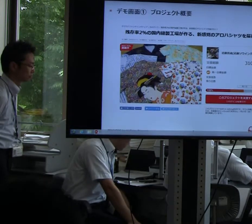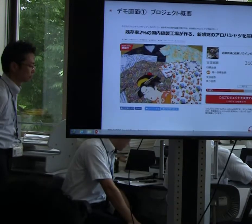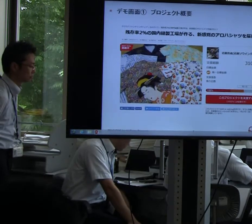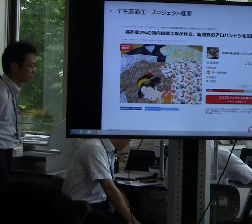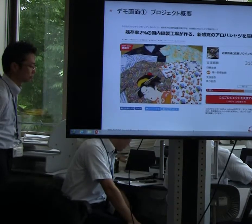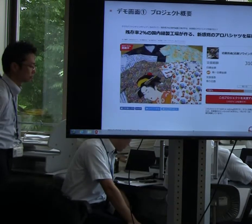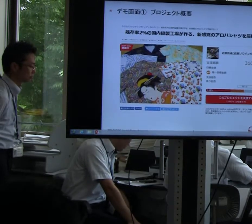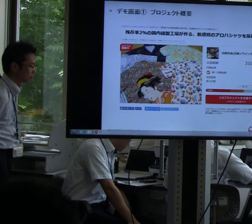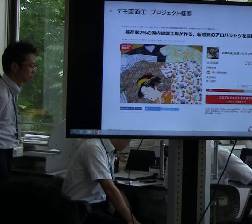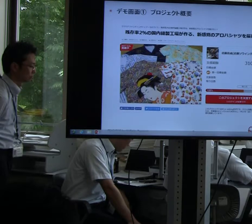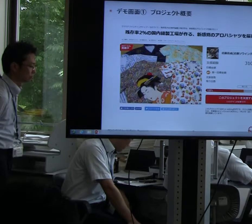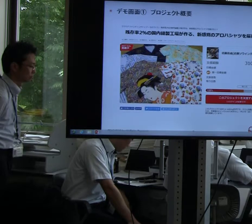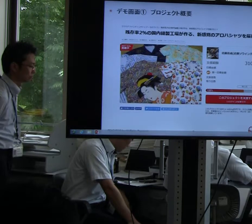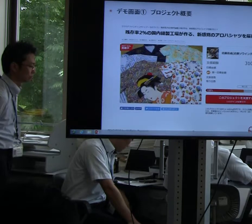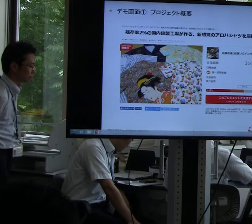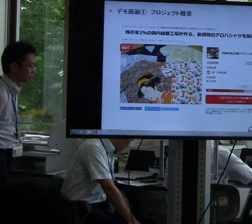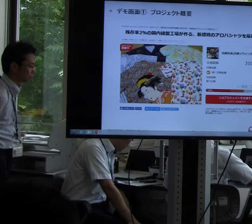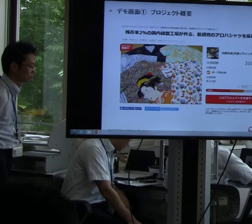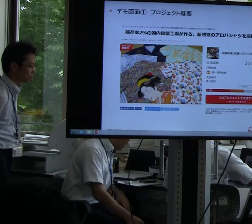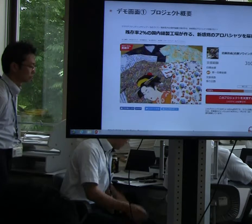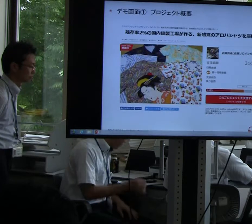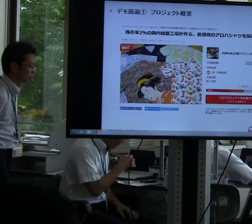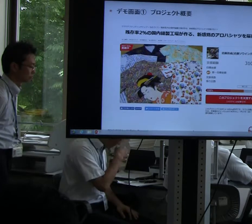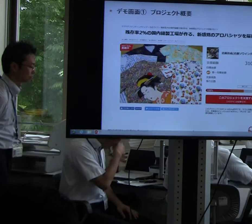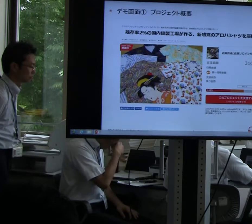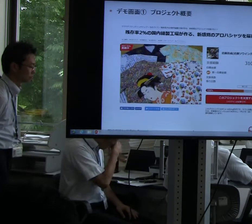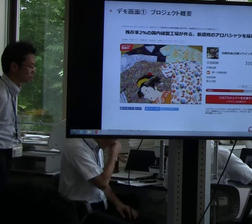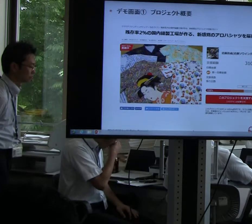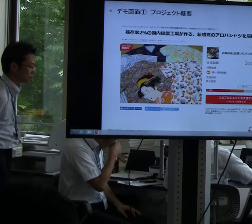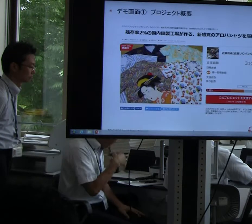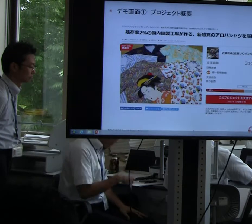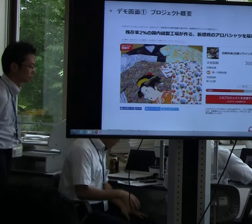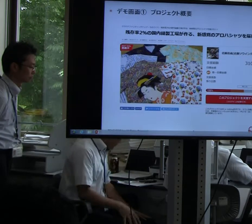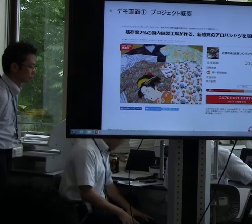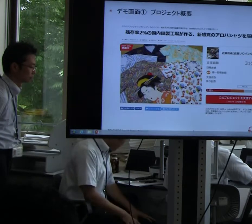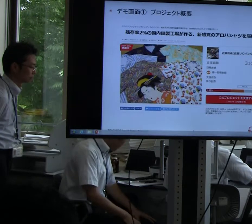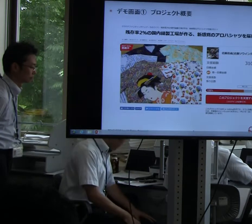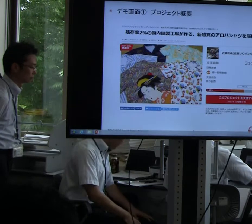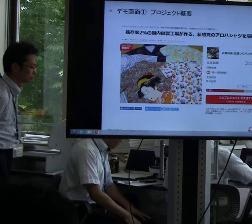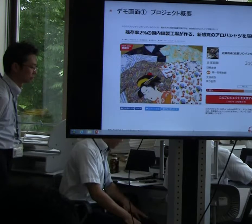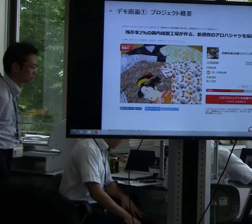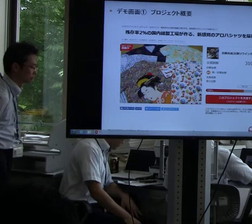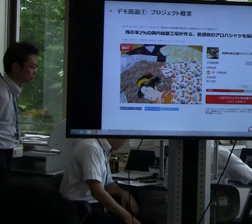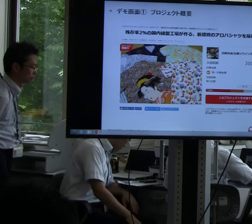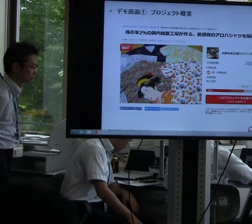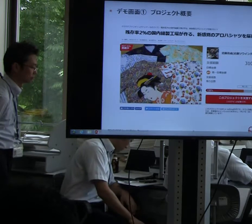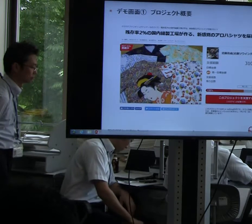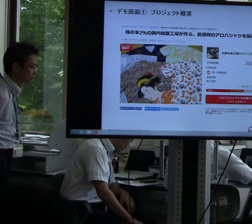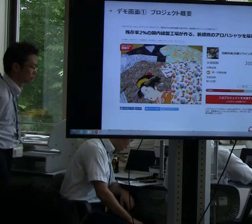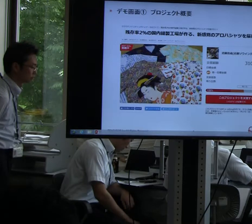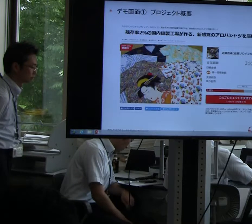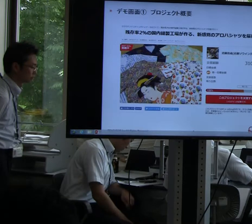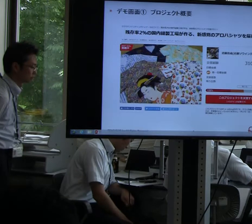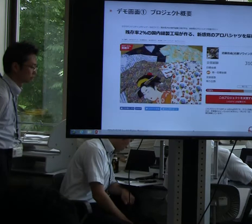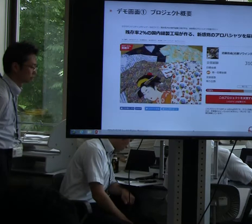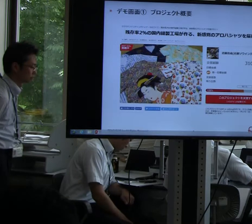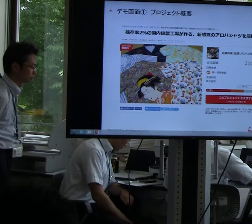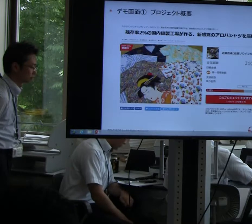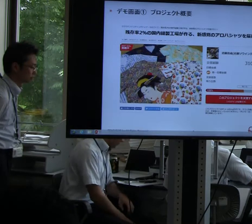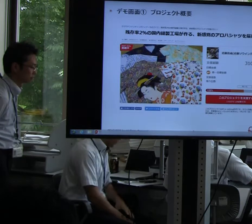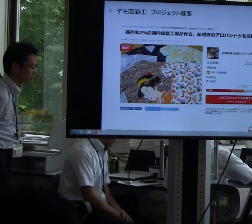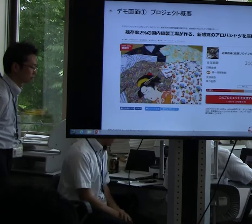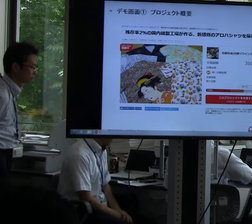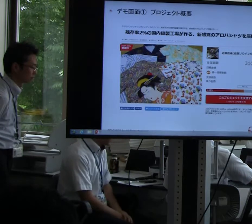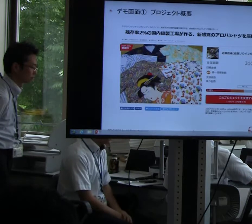させていただきたいと思いますが、まあ、パソコンの画面を例にとりますと、まずは、委託先において、産業クラウ